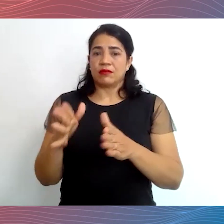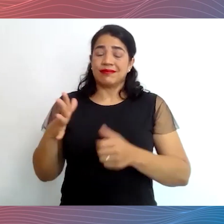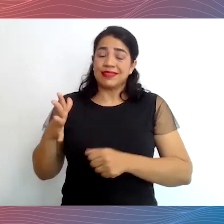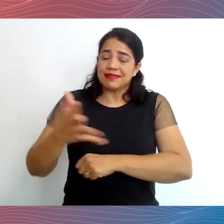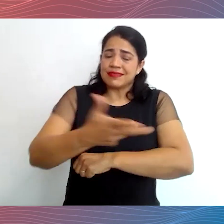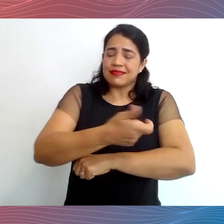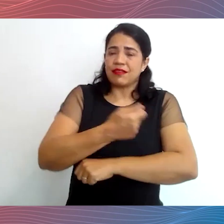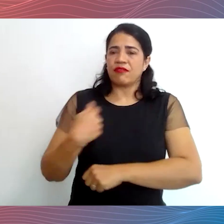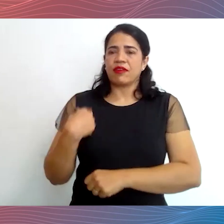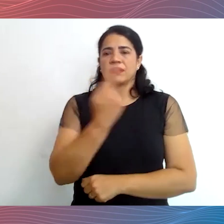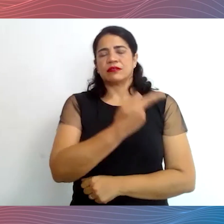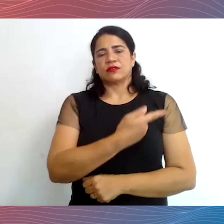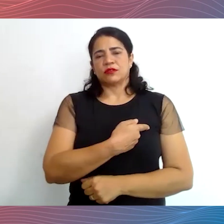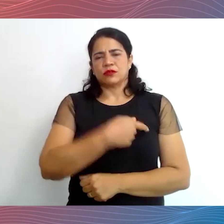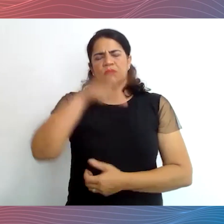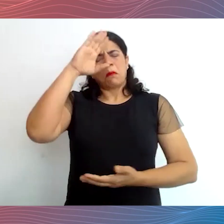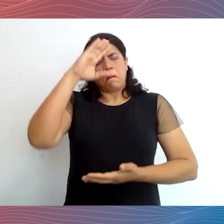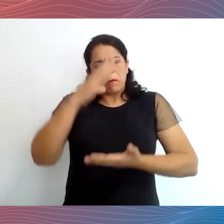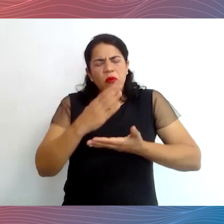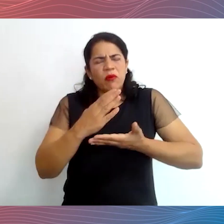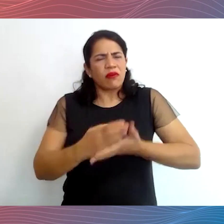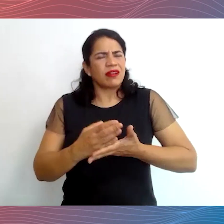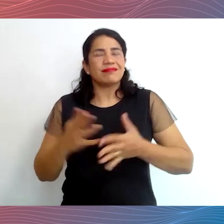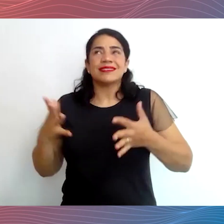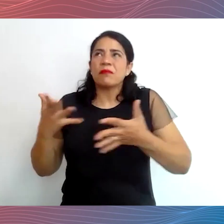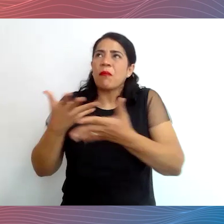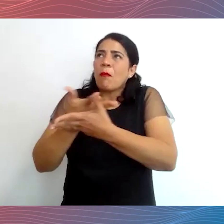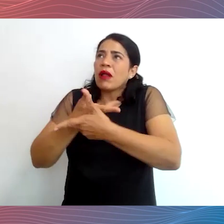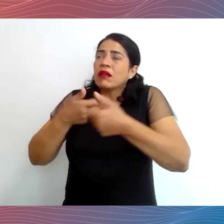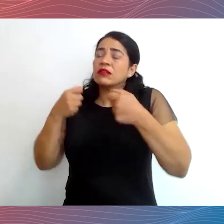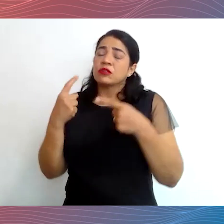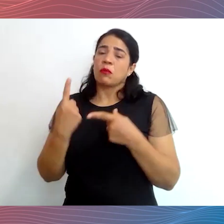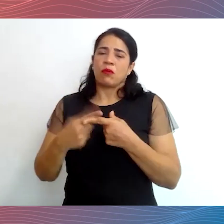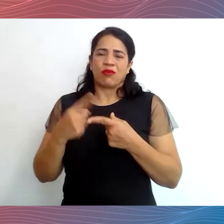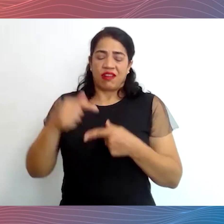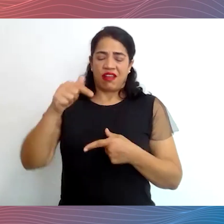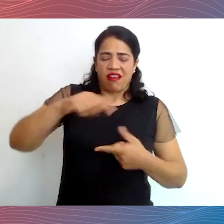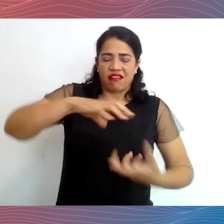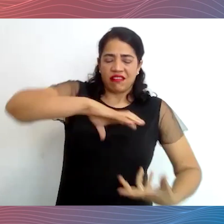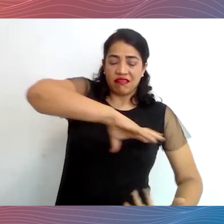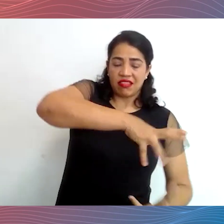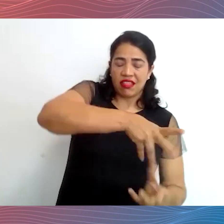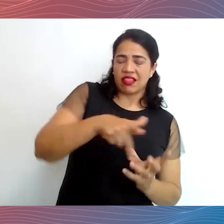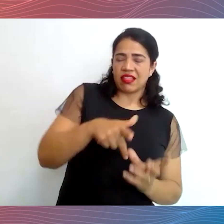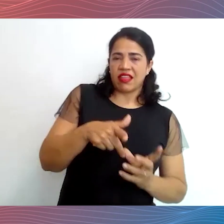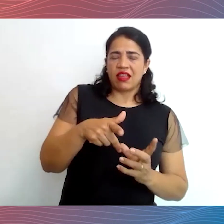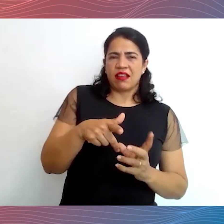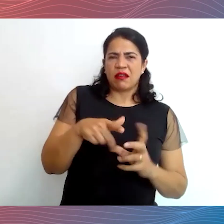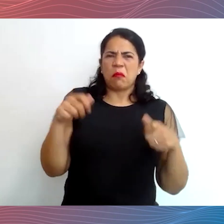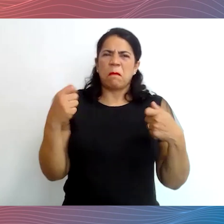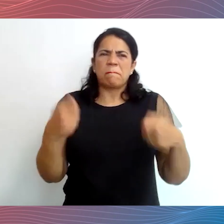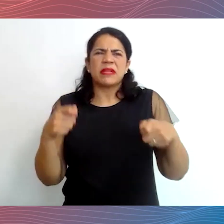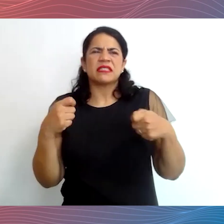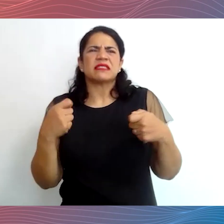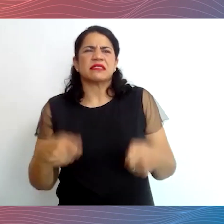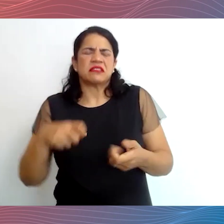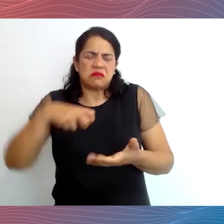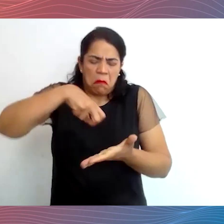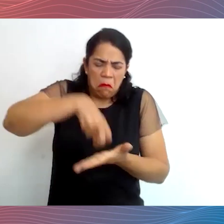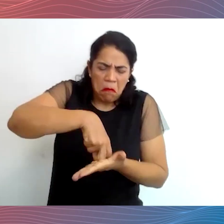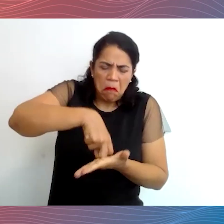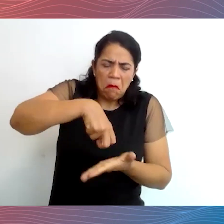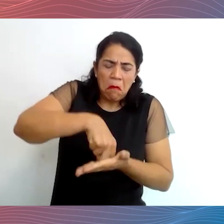não precisa pagar penitência pelo erro que ele fez. Agora basta confessar os seus pecados e crer